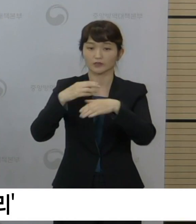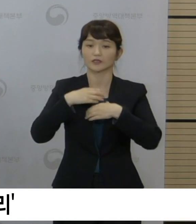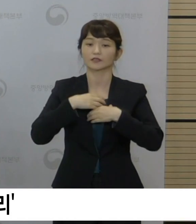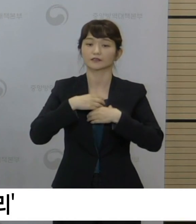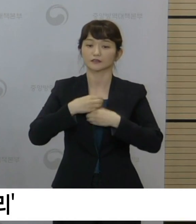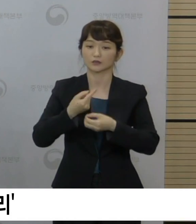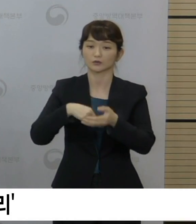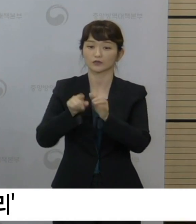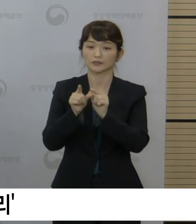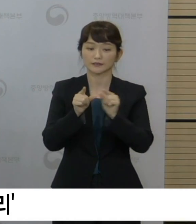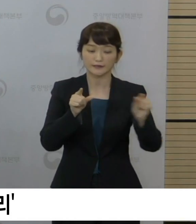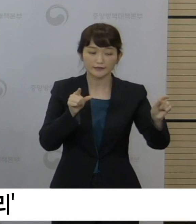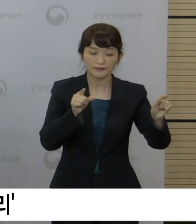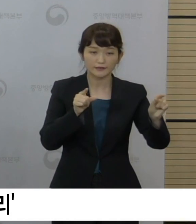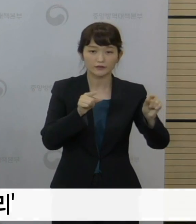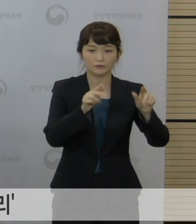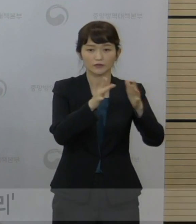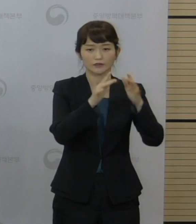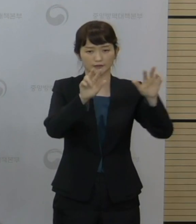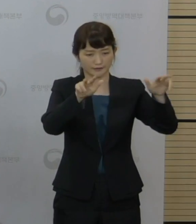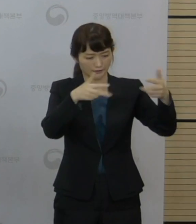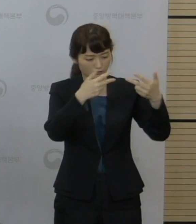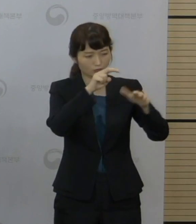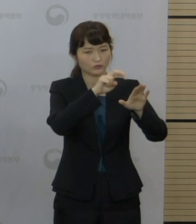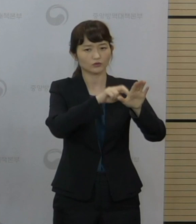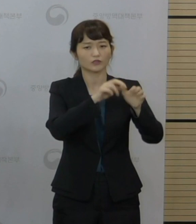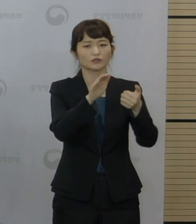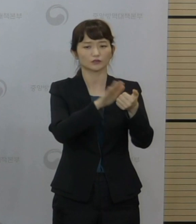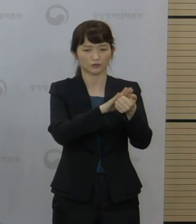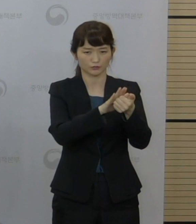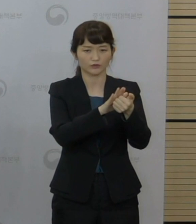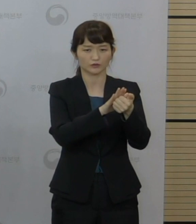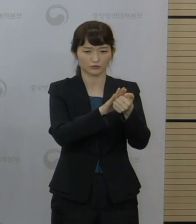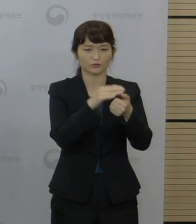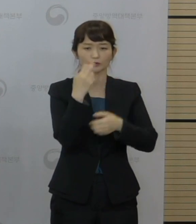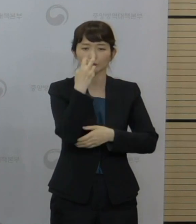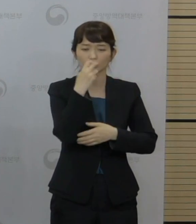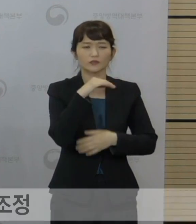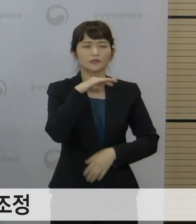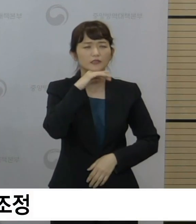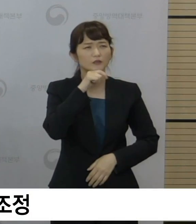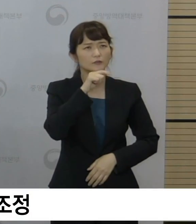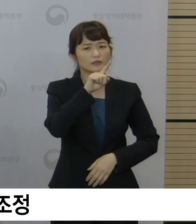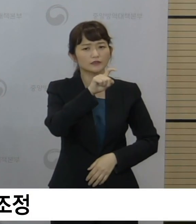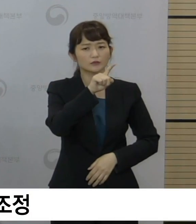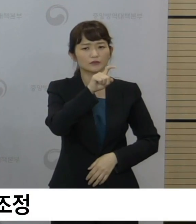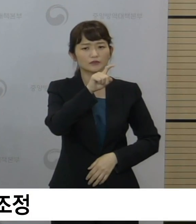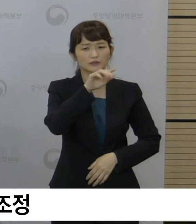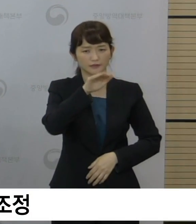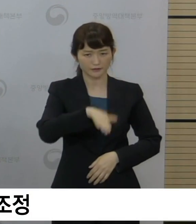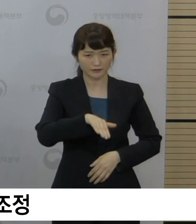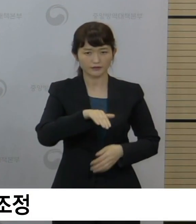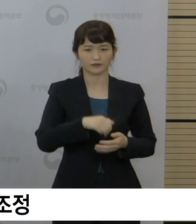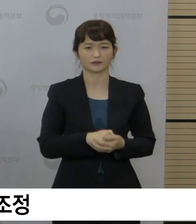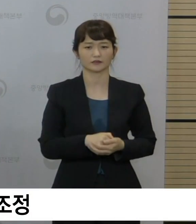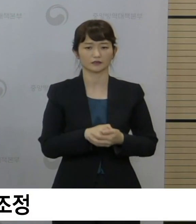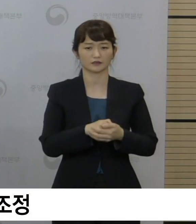한시적 비대면 진료 서비스 수준으로 관리합니다. 또한 만 11세 이하 소아 대상